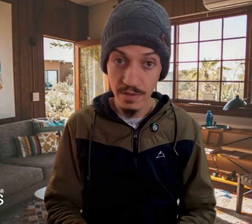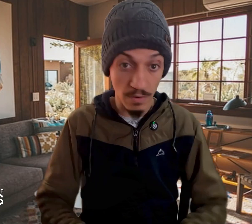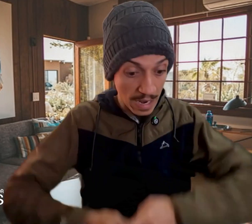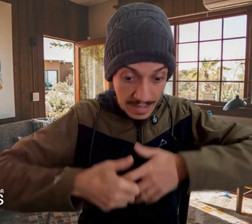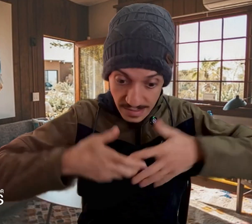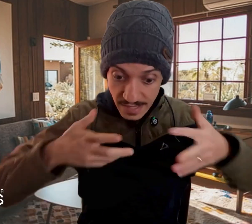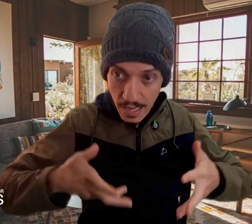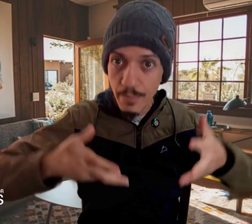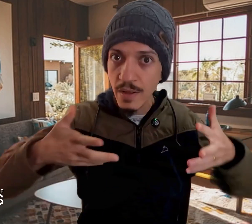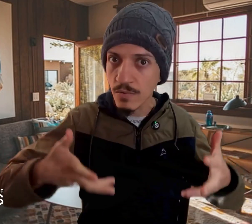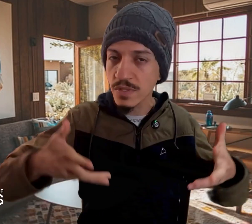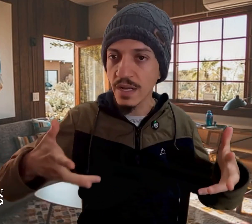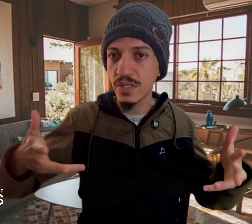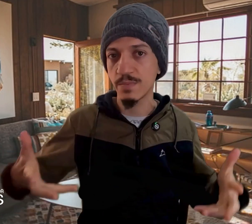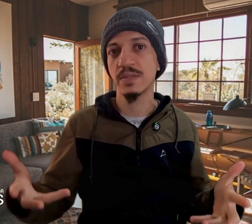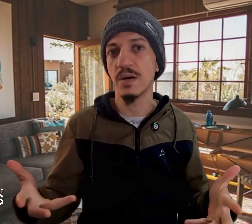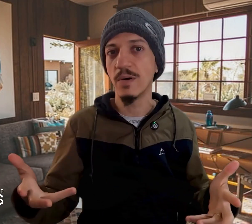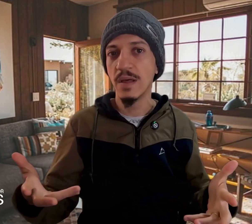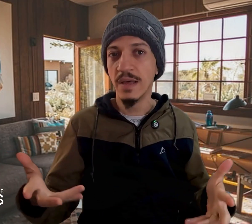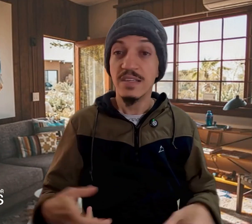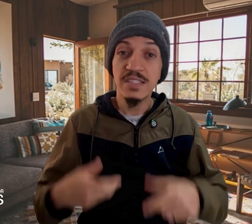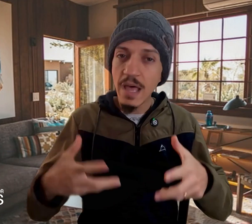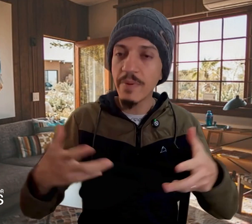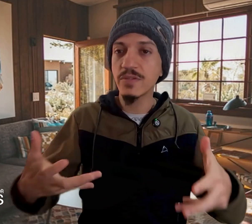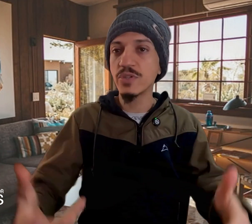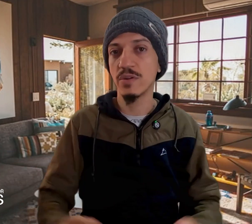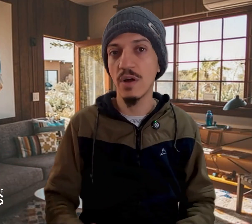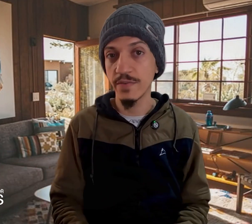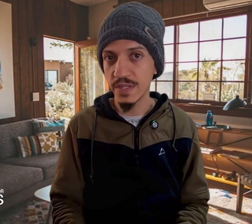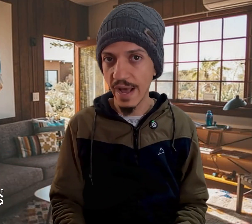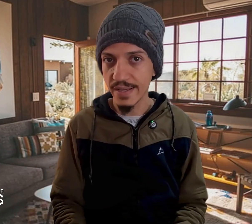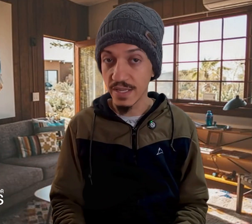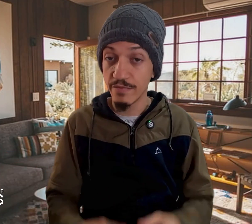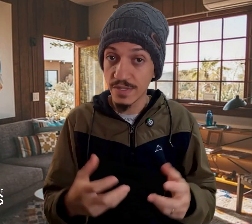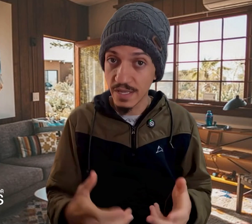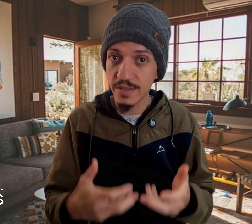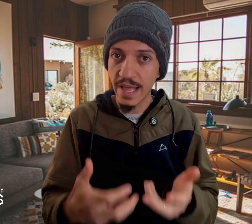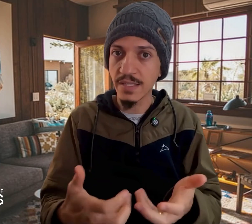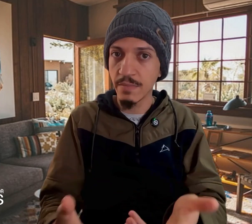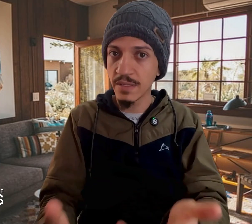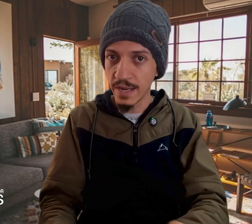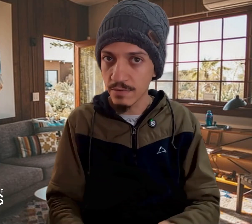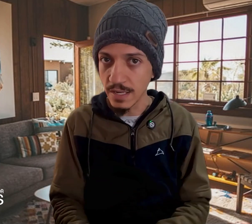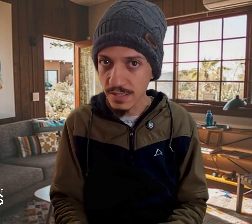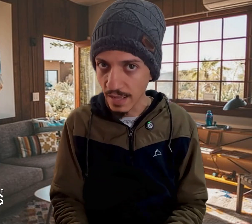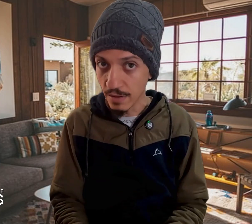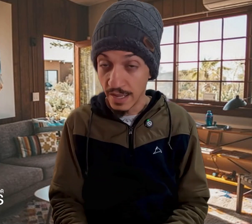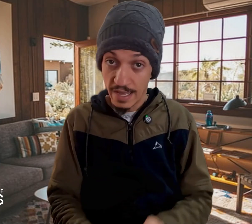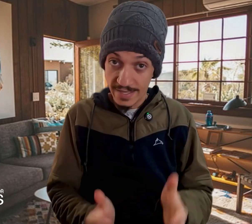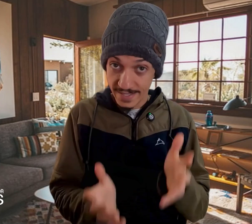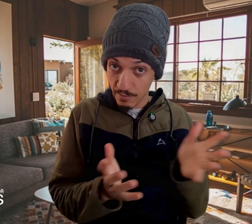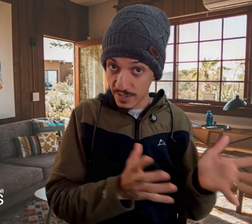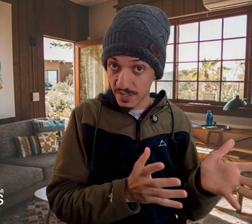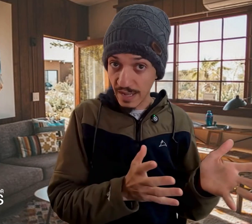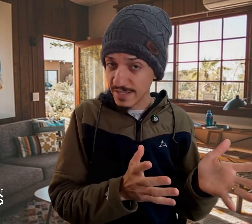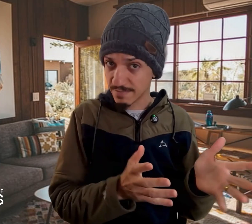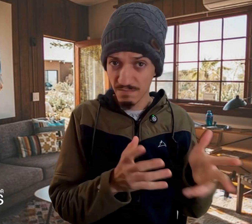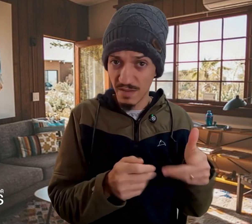ela está sempre em constante expansão. Sempre surgem novos sinais e você tem que se manter atualizado. Existem muitos sinais que vão cair